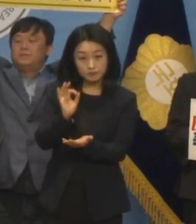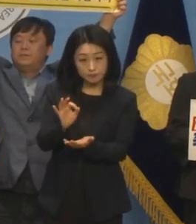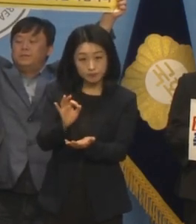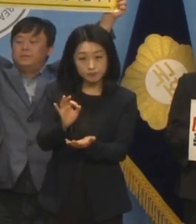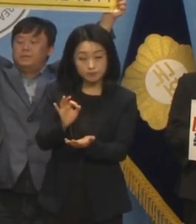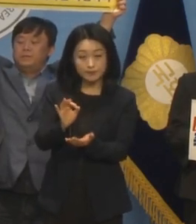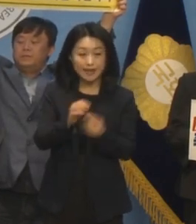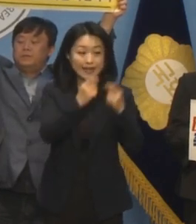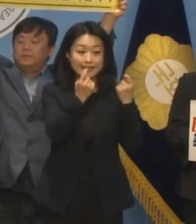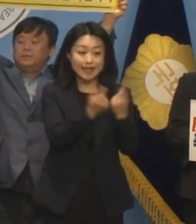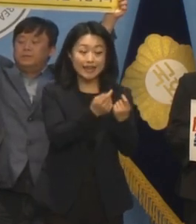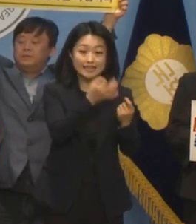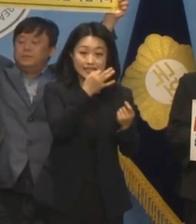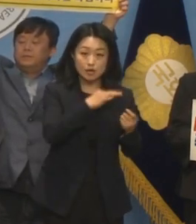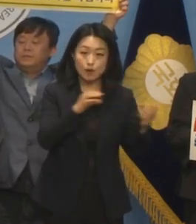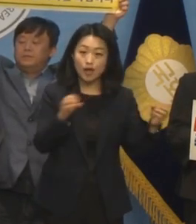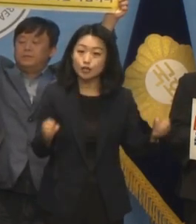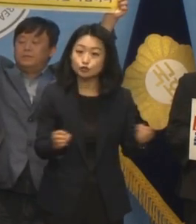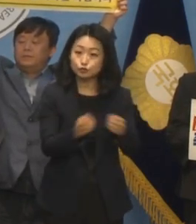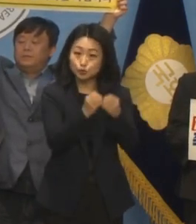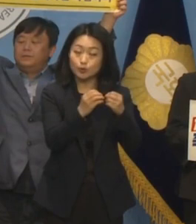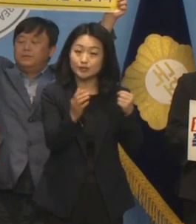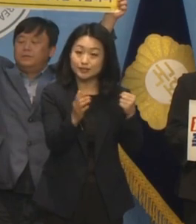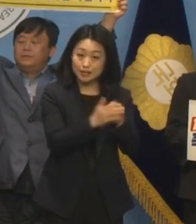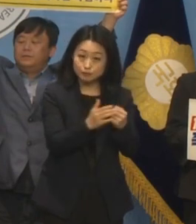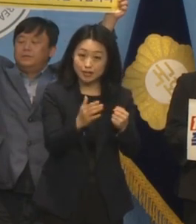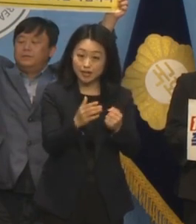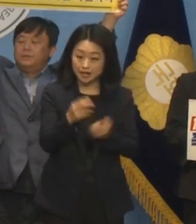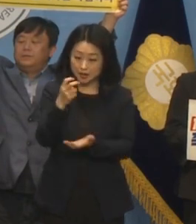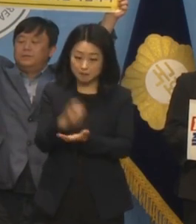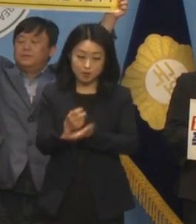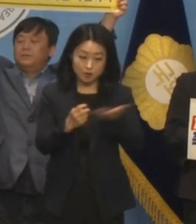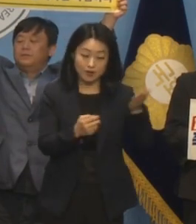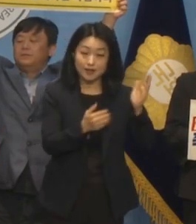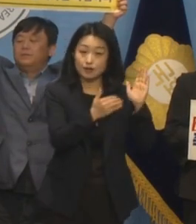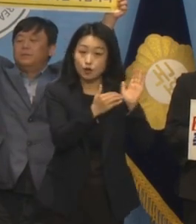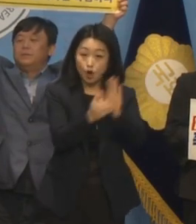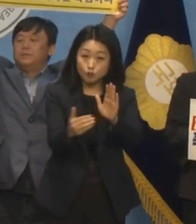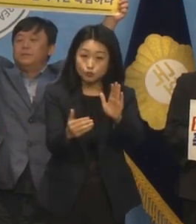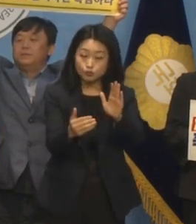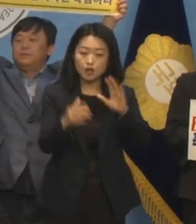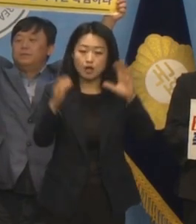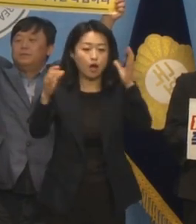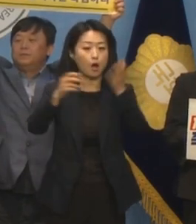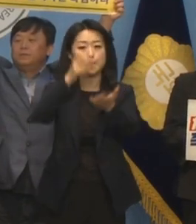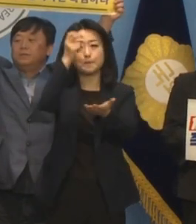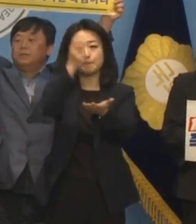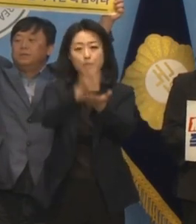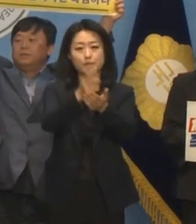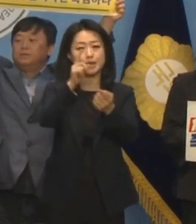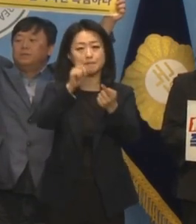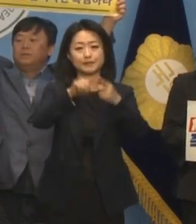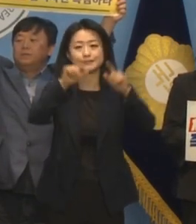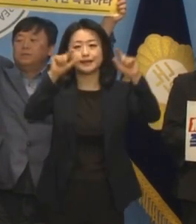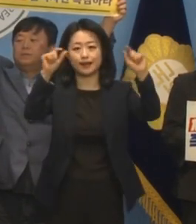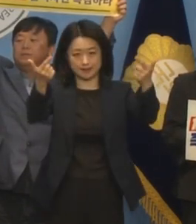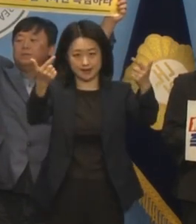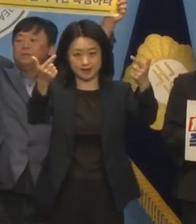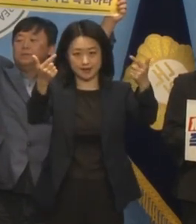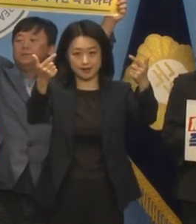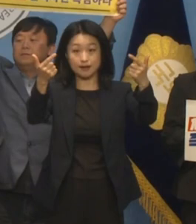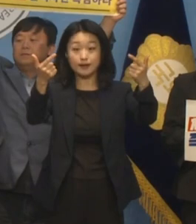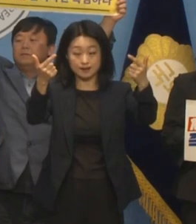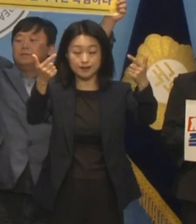대통령의 사적인 이해와 충돌한다는 이유로 제2요구권을 행사하는 것은 헌법상 용인되기 어려울 것이라는